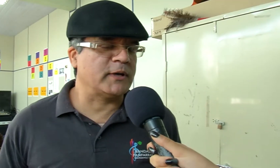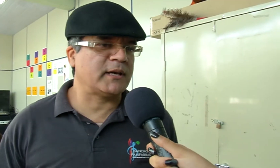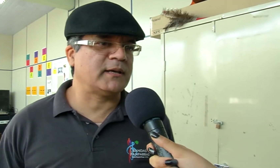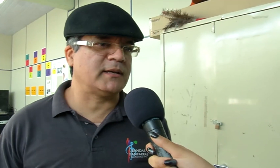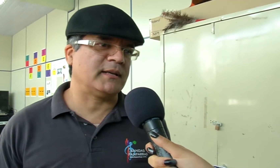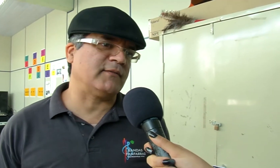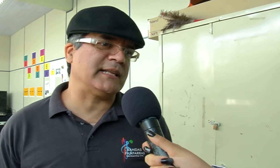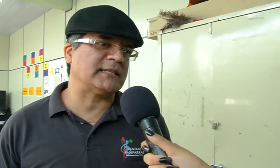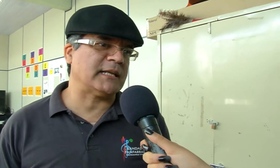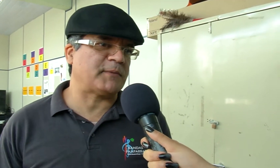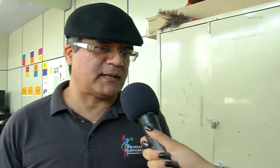Procurei, na verdade, adaptar